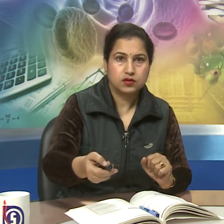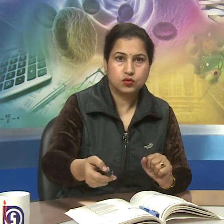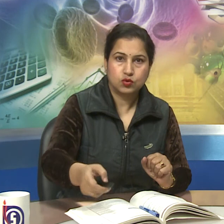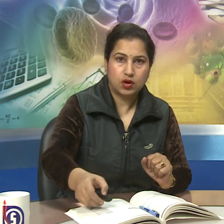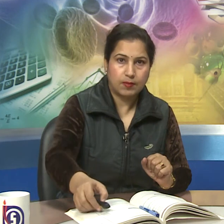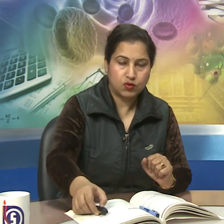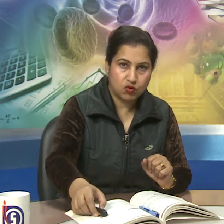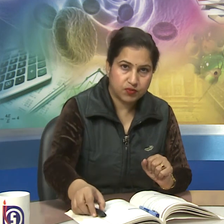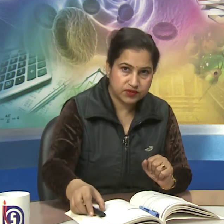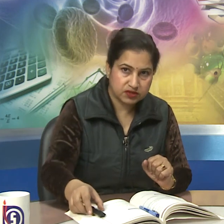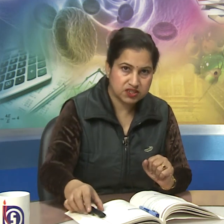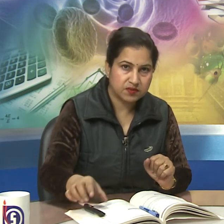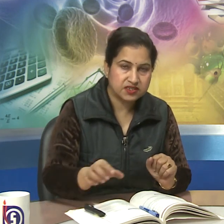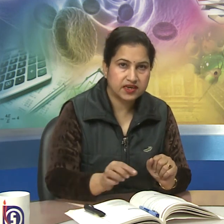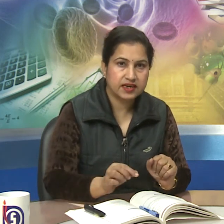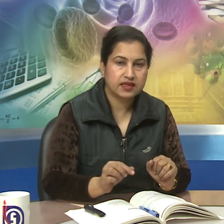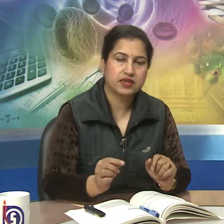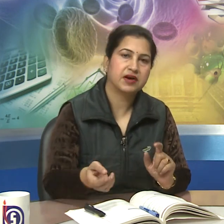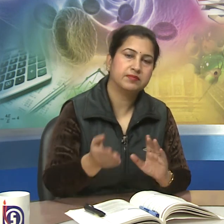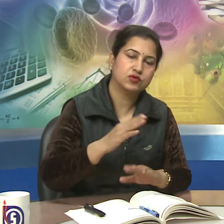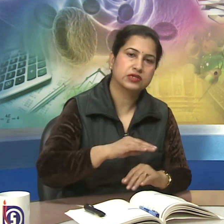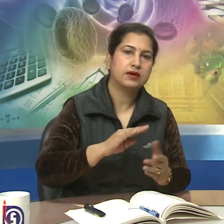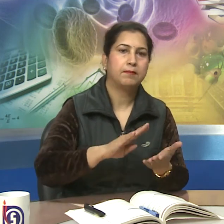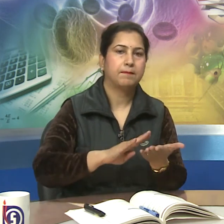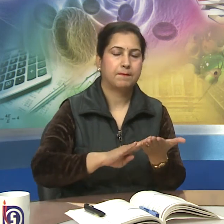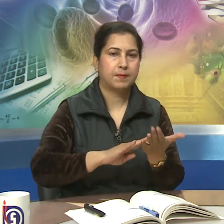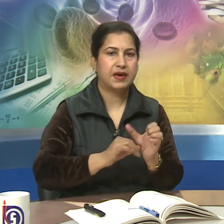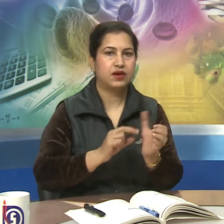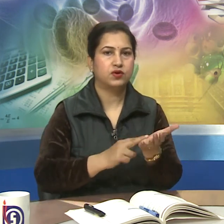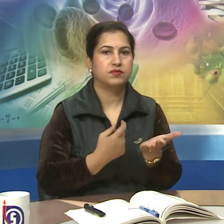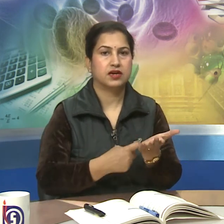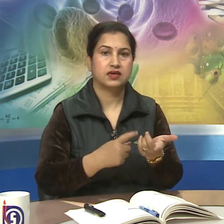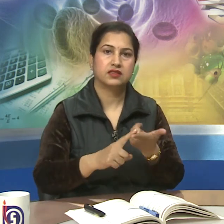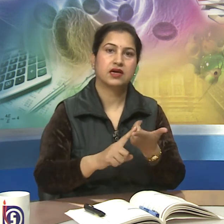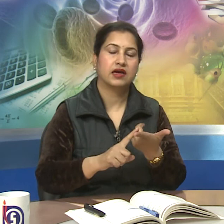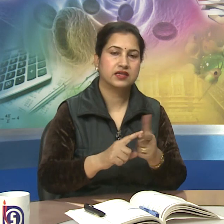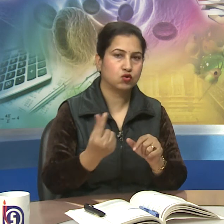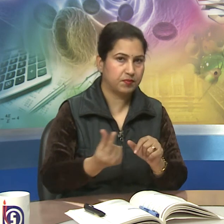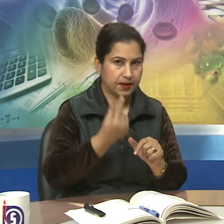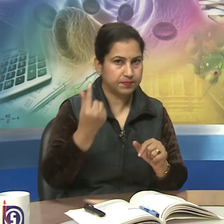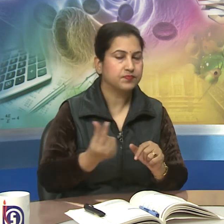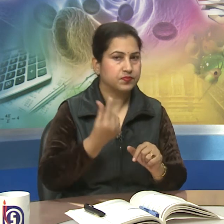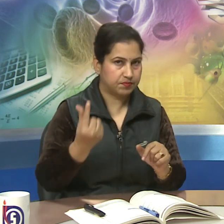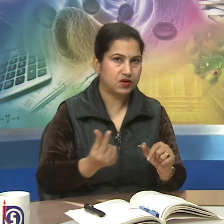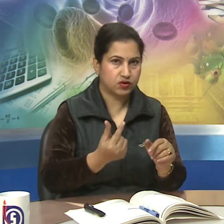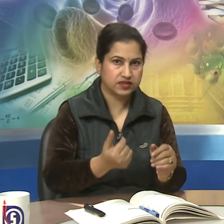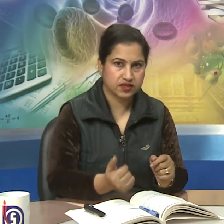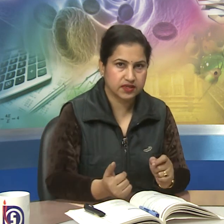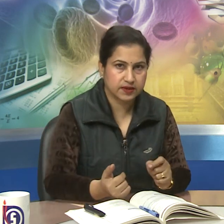तो आप लोग कंपोस्टिंग समझ गए हैं ताकि बाद में उसका मैन्नू अर्थात खाद के रूप में प्रयोग कर सकते हैं